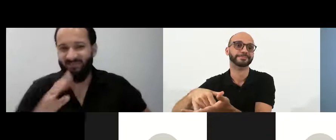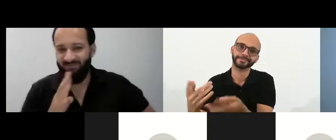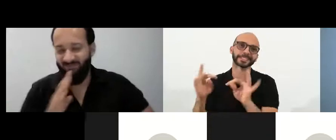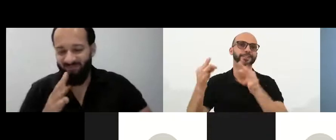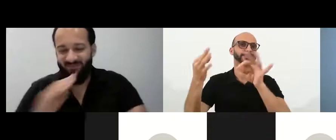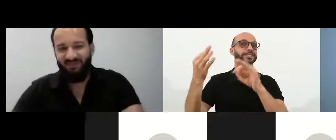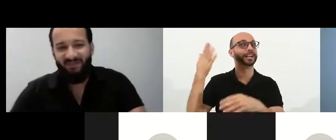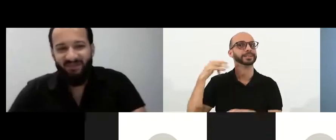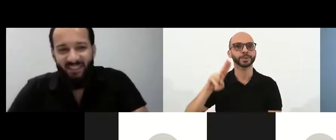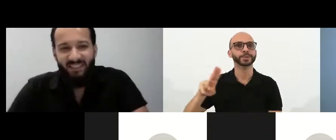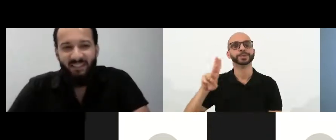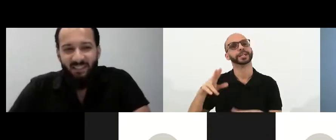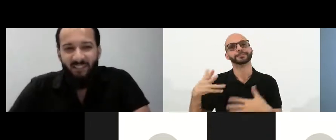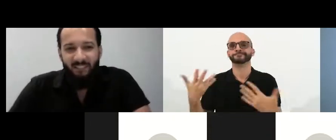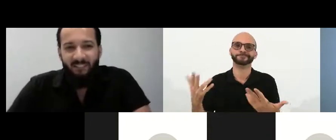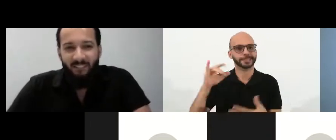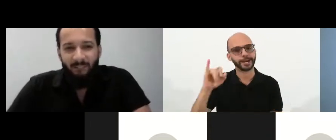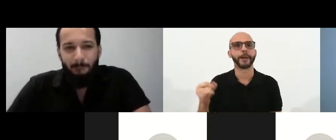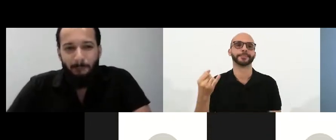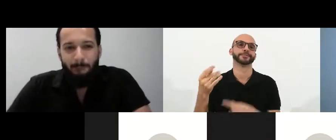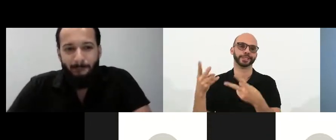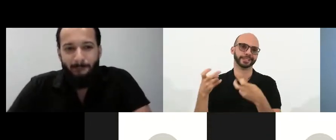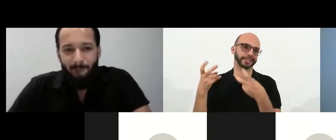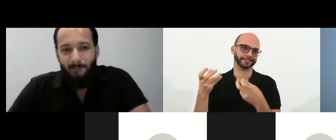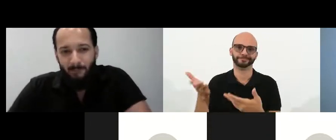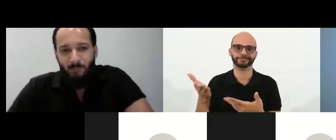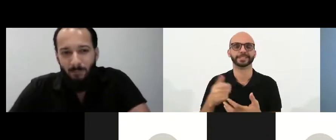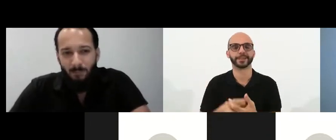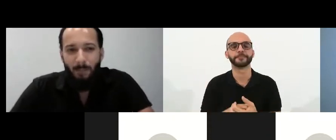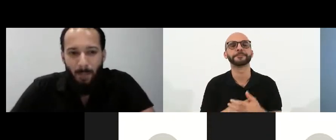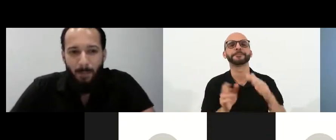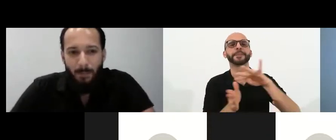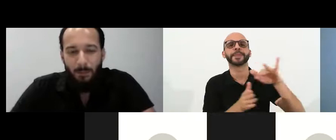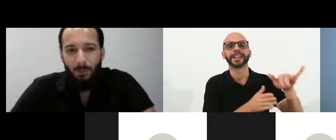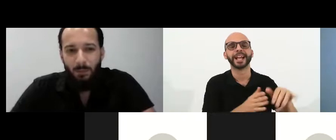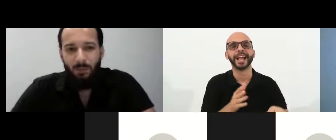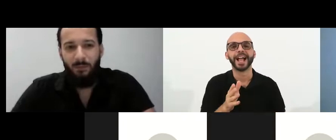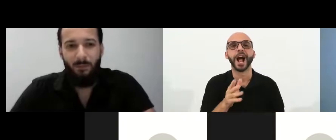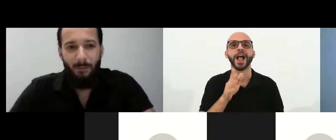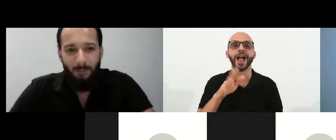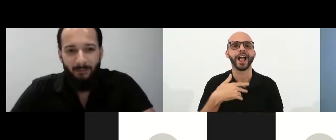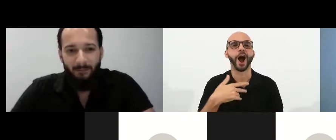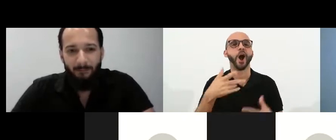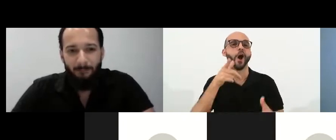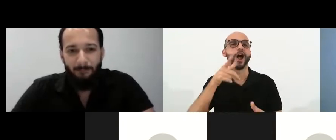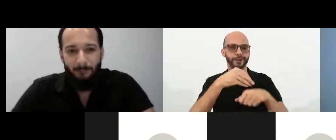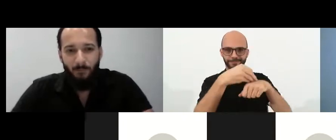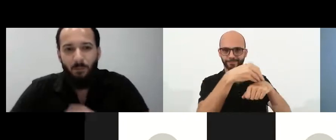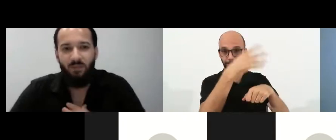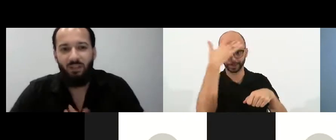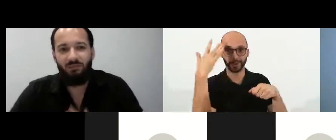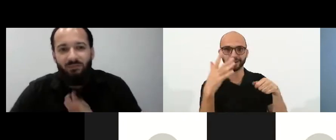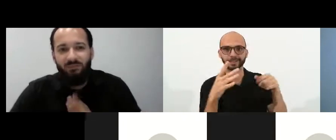os orelhões. Então, era uma tecnologia também que nós aproveitamos.